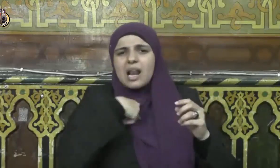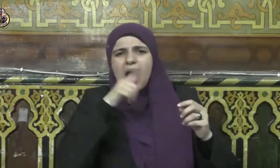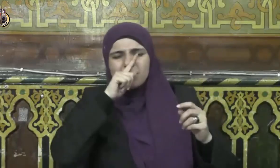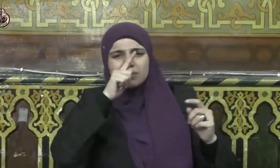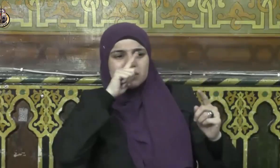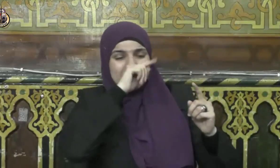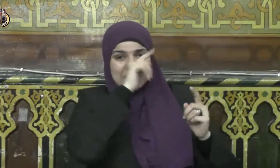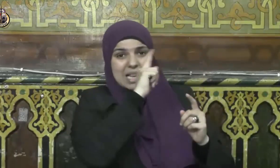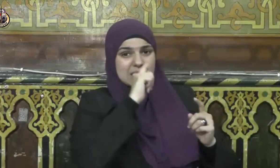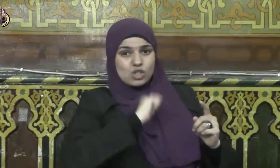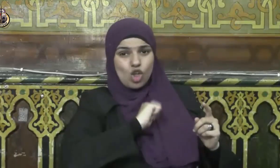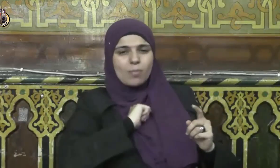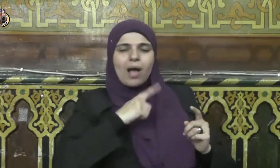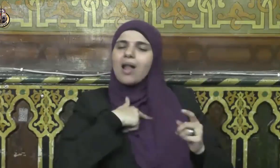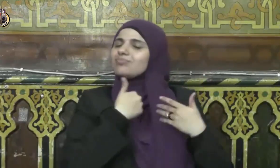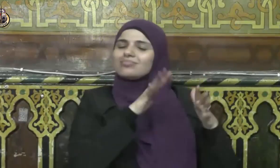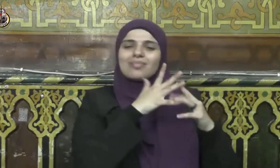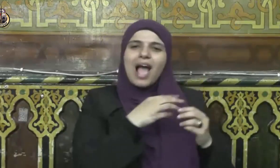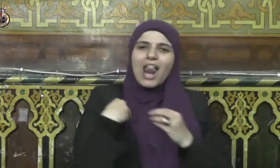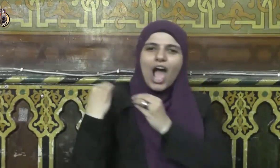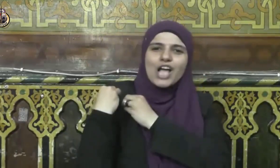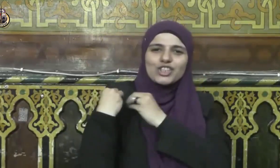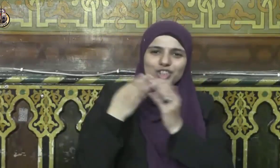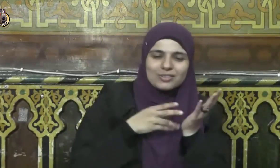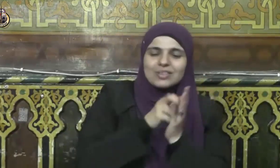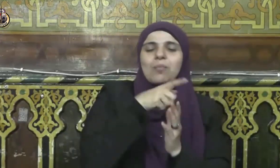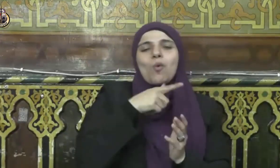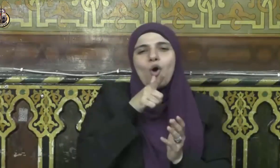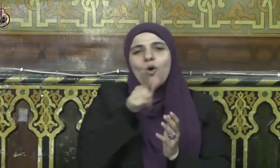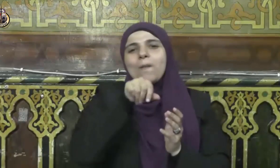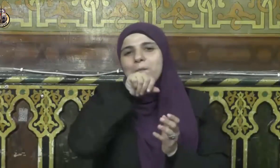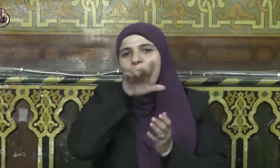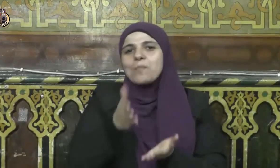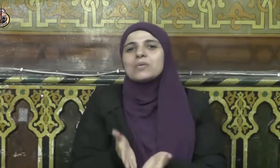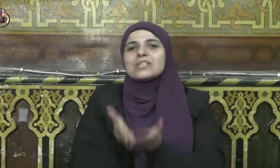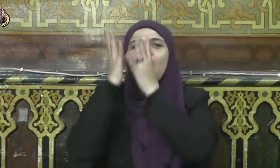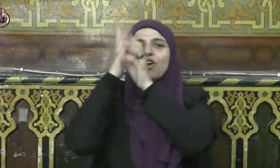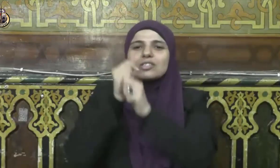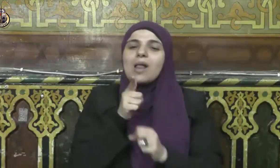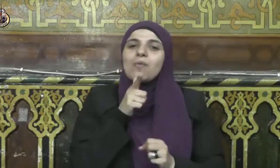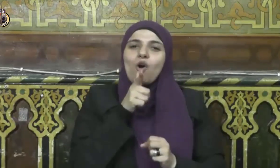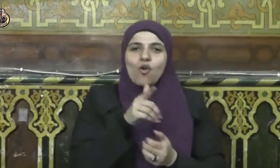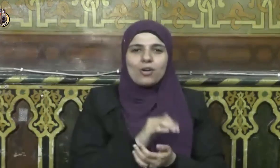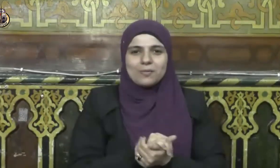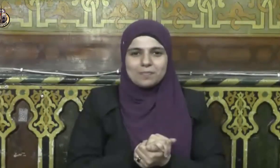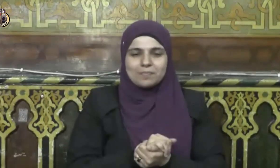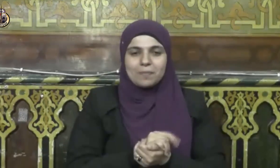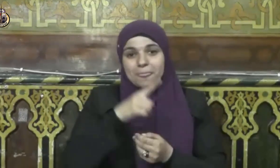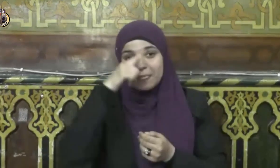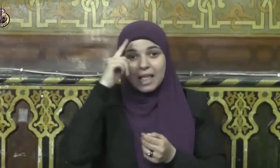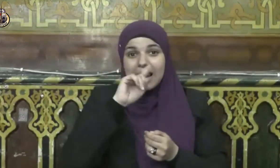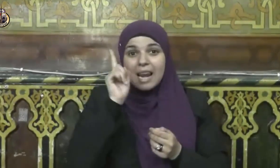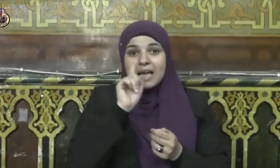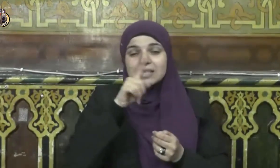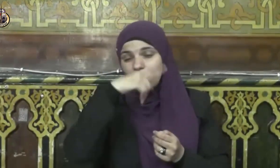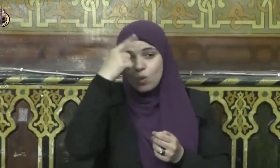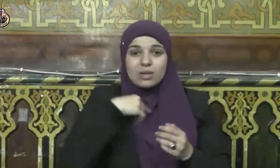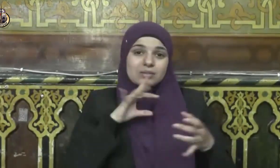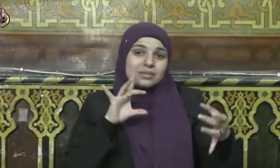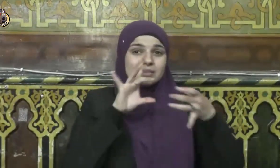ودفع السيئة بالحسنة. لذا يقول نبينا صلى الله عليه وسلم: ليس